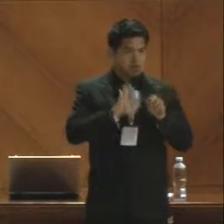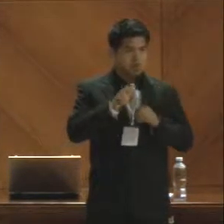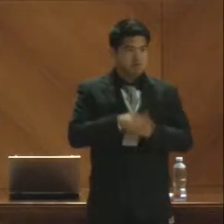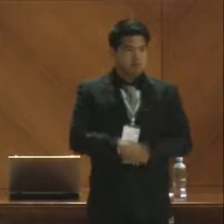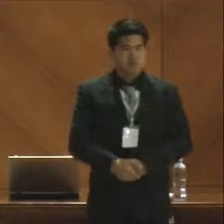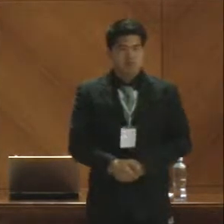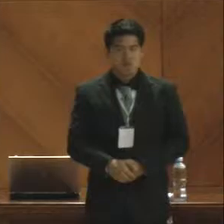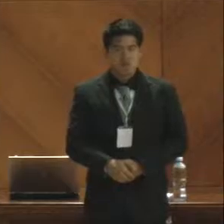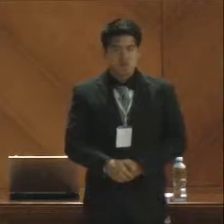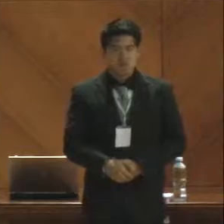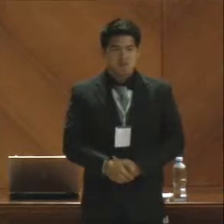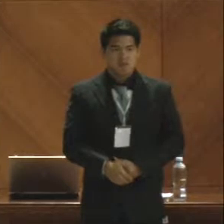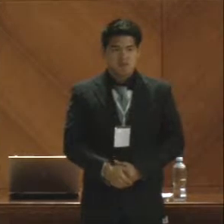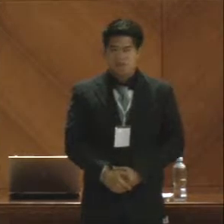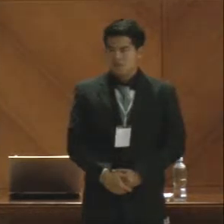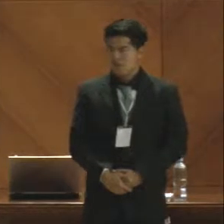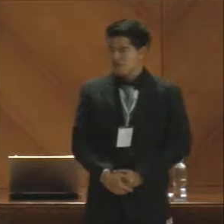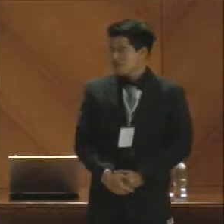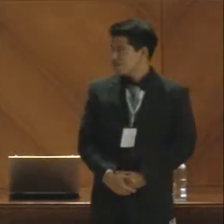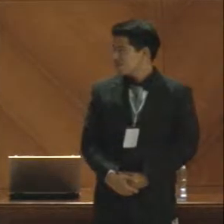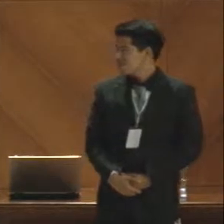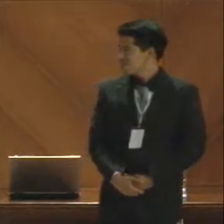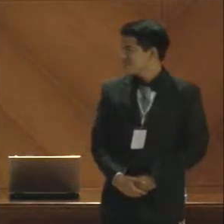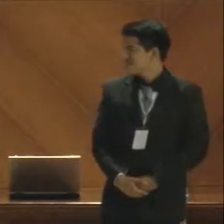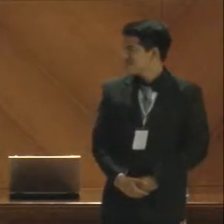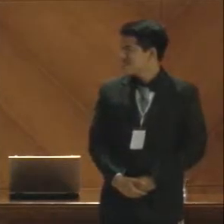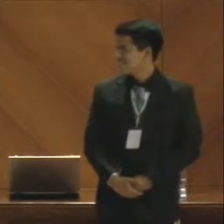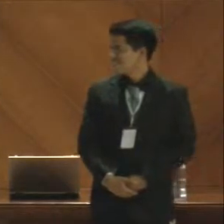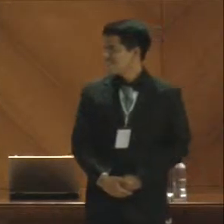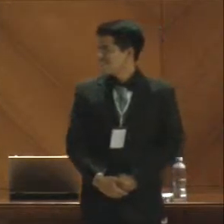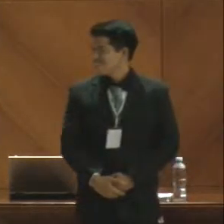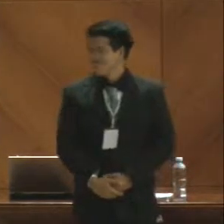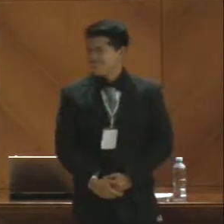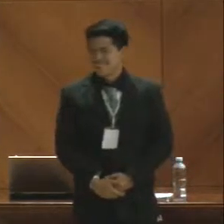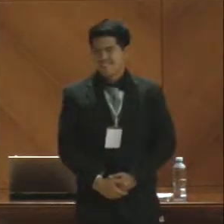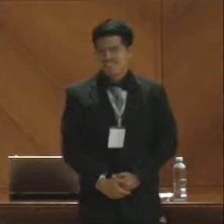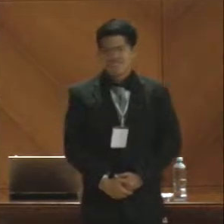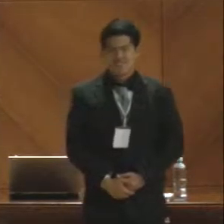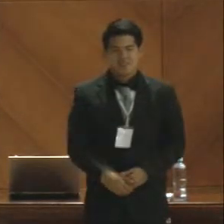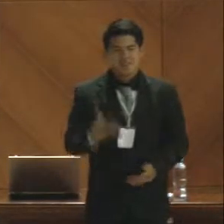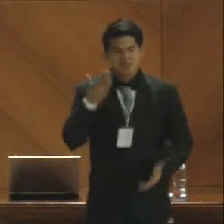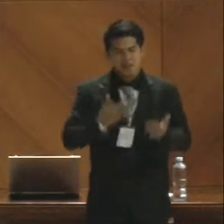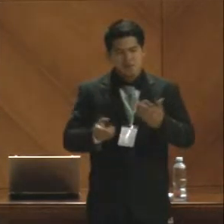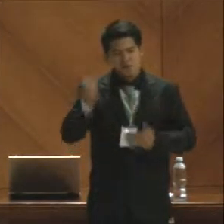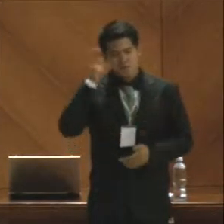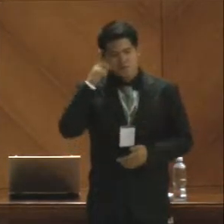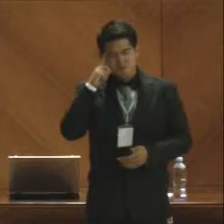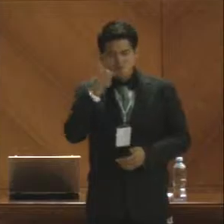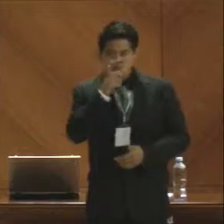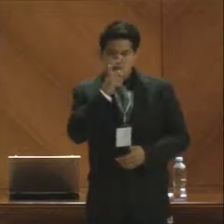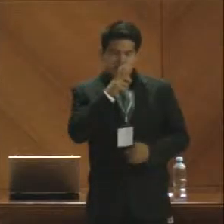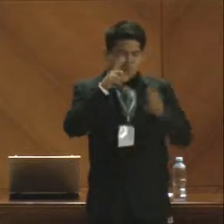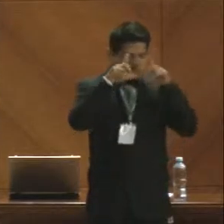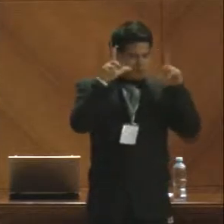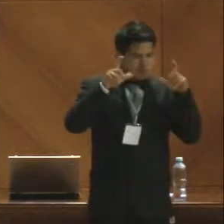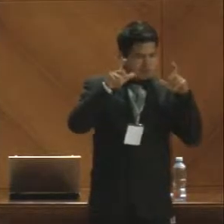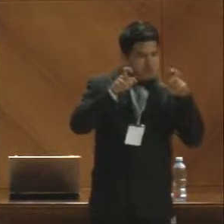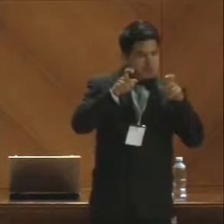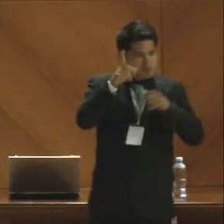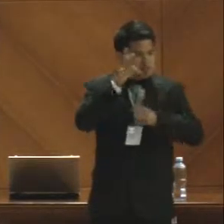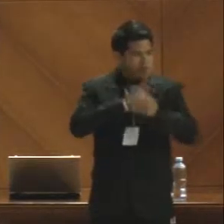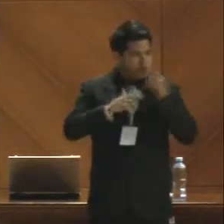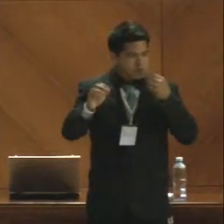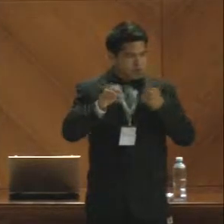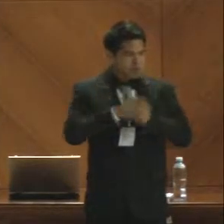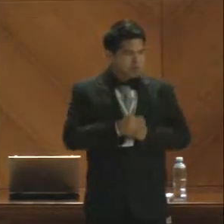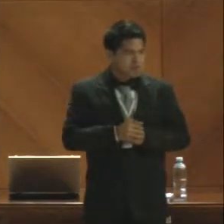Y soy el único que no tiene Facebook. No me, de ley subieron. Pónganse a pensar, ¿quién puede ver las fotos de sus hijos?